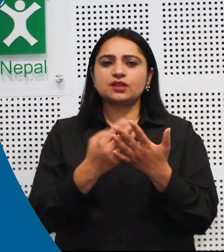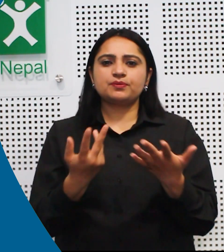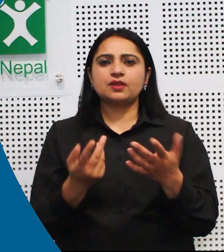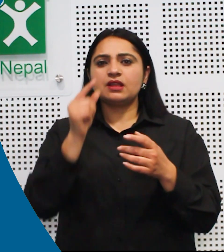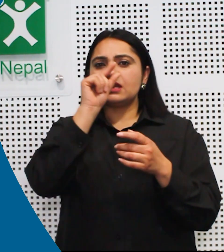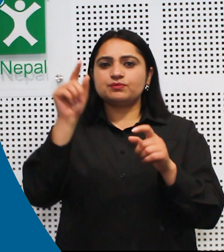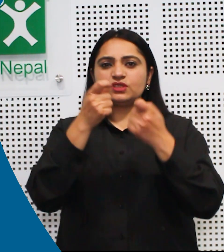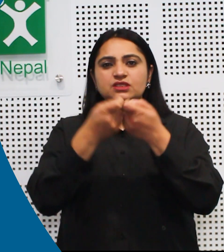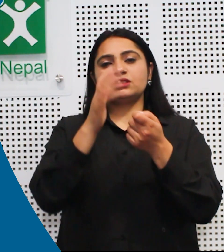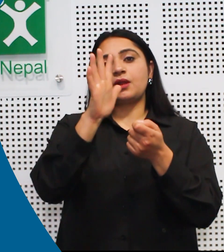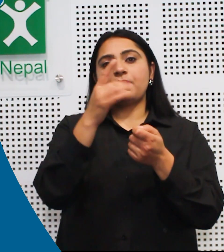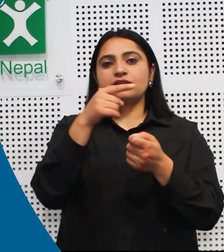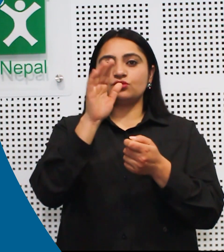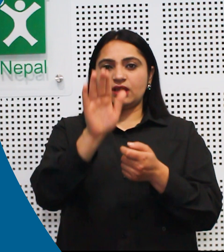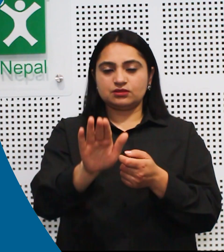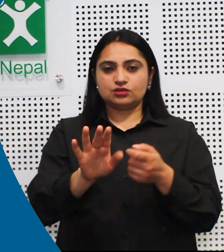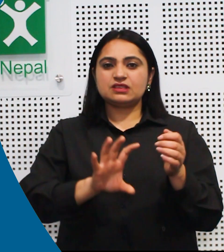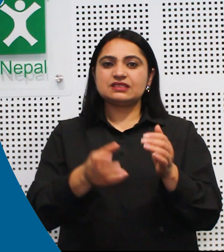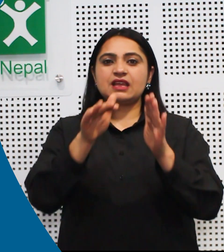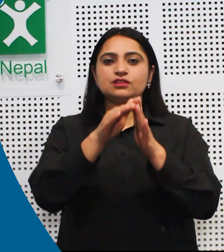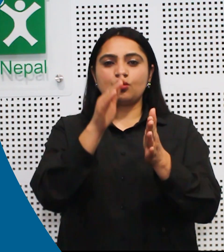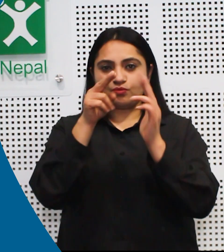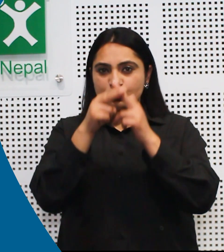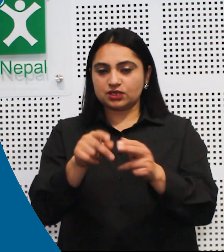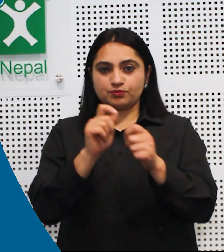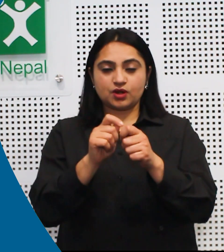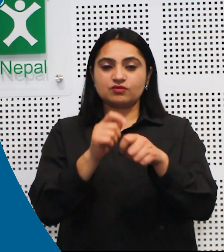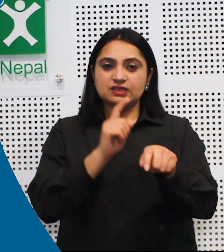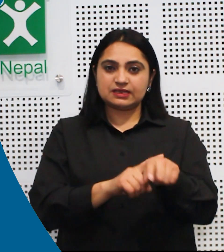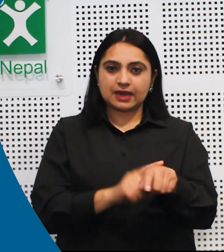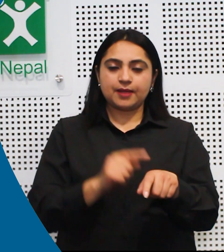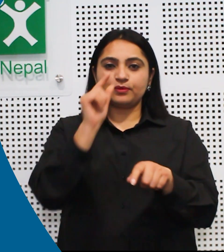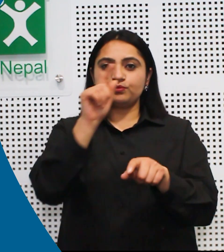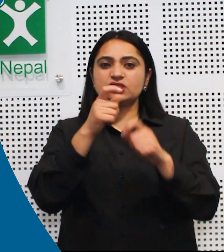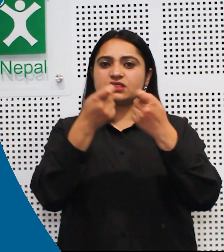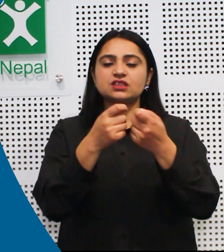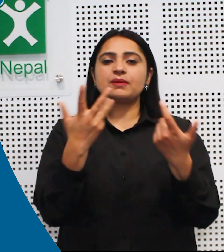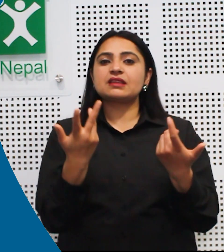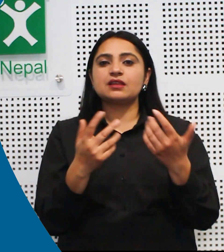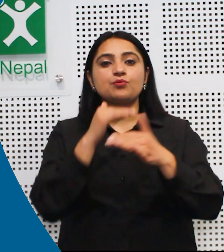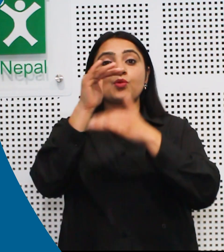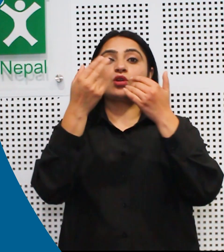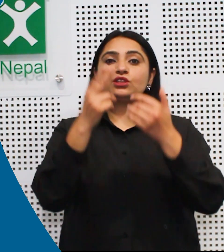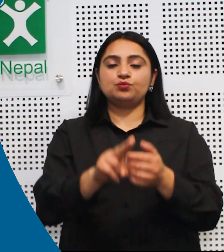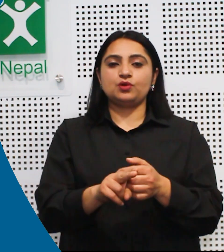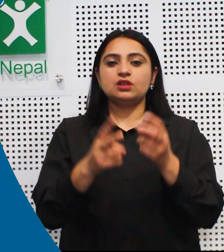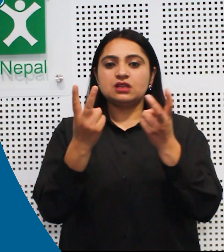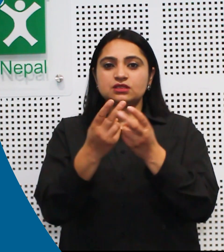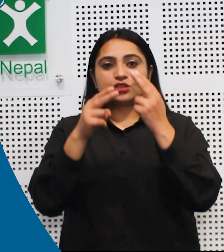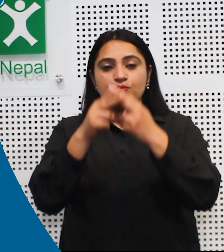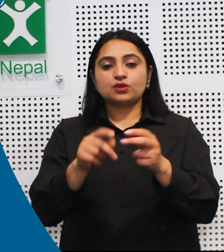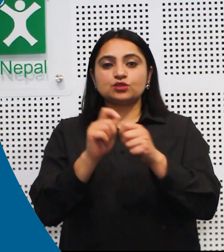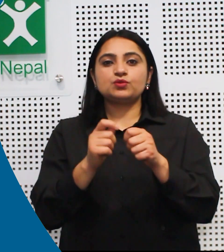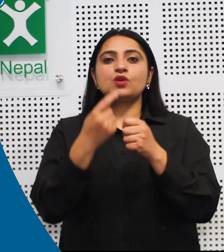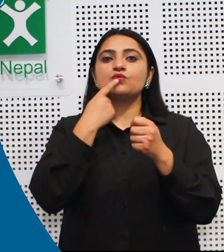क्षेत्रहरू 5 वटा विषय क्षेत्रहरू छन् हैन स्थानीय तहको बजेट तर्जुमा गर्दाखेरि त्यो विषय क्षेत्रमा के प्रगति हासिल भयो। जस्तै अब बजेट बनाउने भनेको